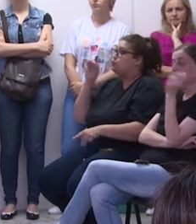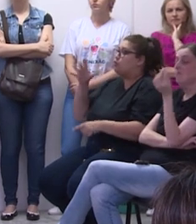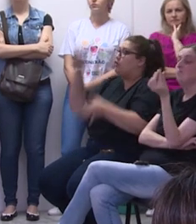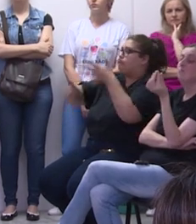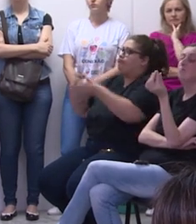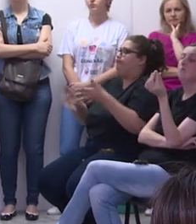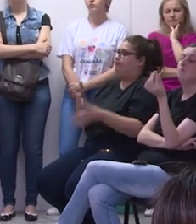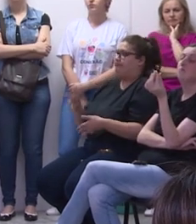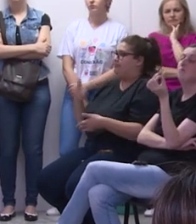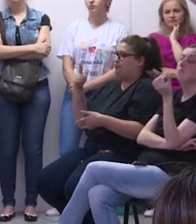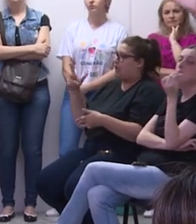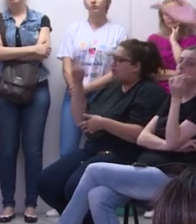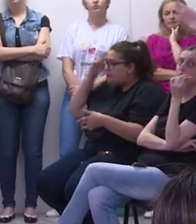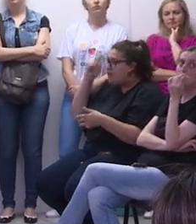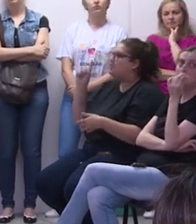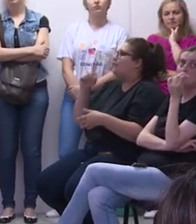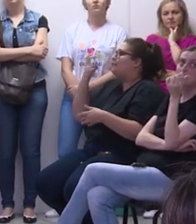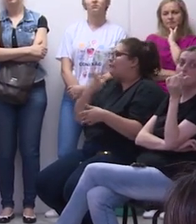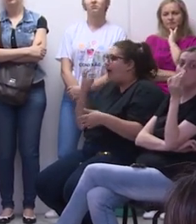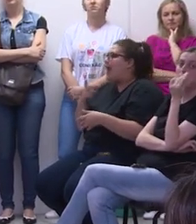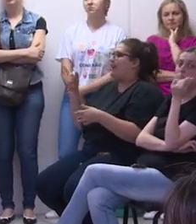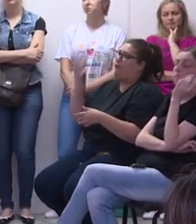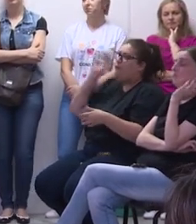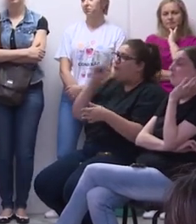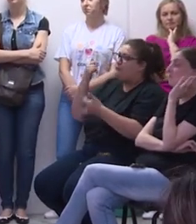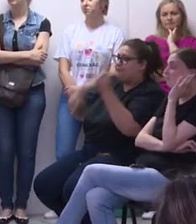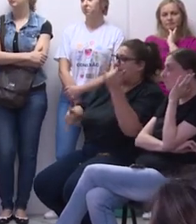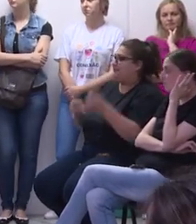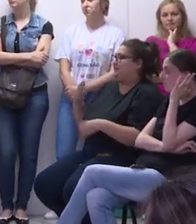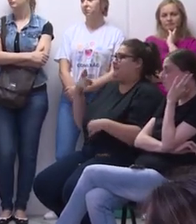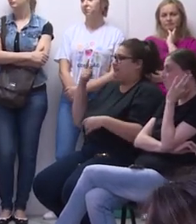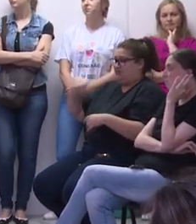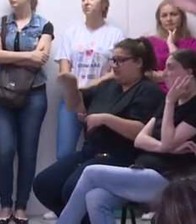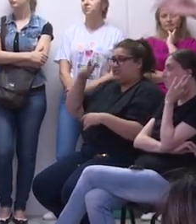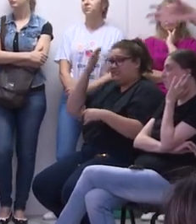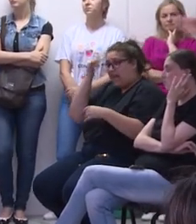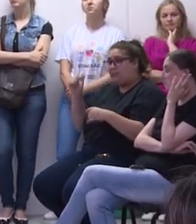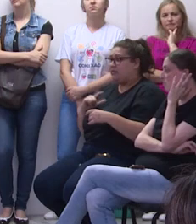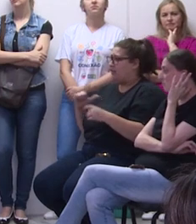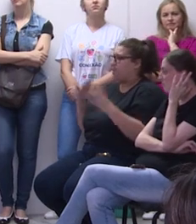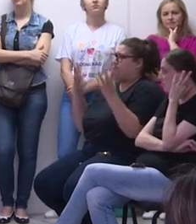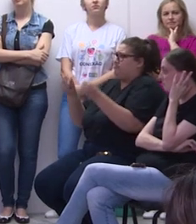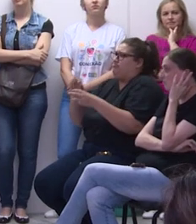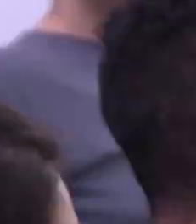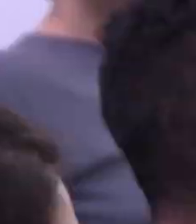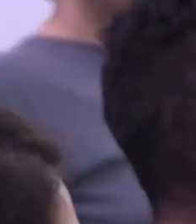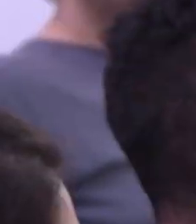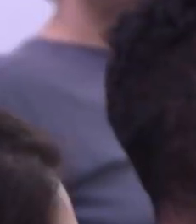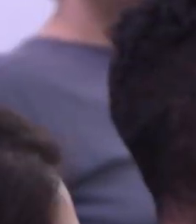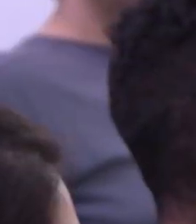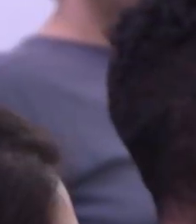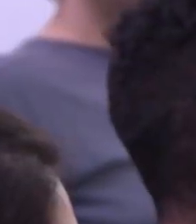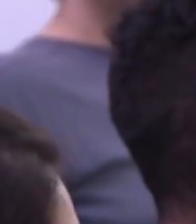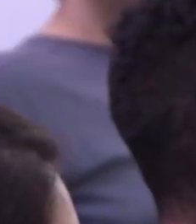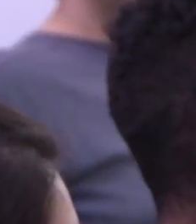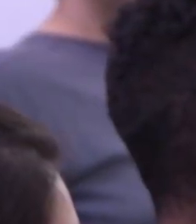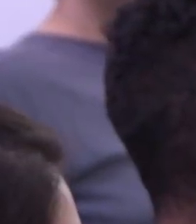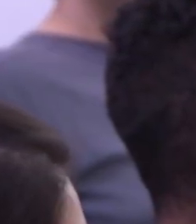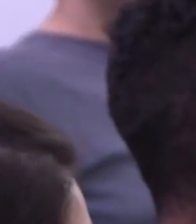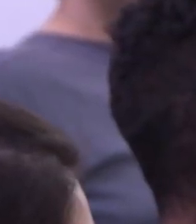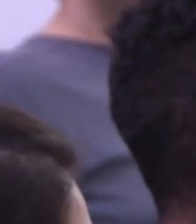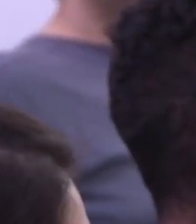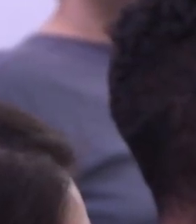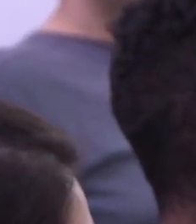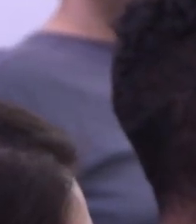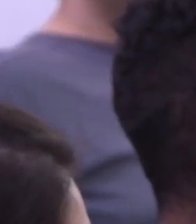Com o apoio da Prefeitura de Santa Maria e da 8ª Coordenadoria Regional de Educação, o objetivo foi promover